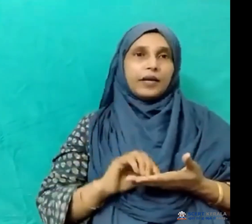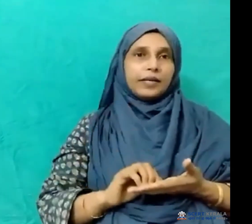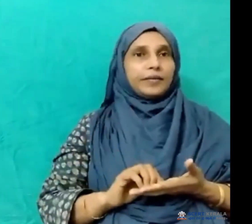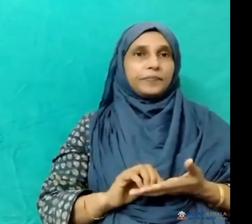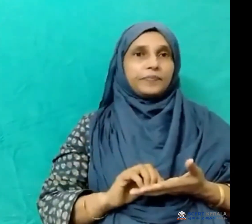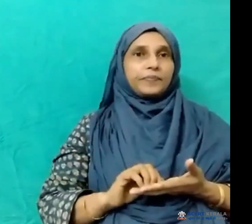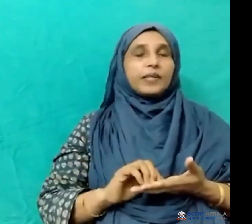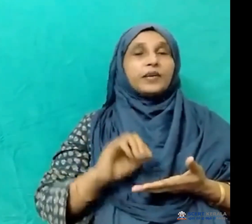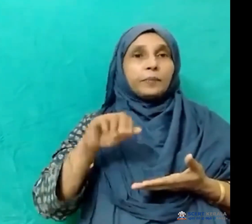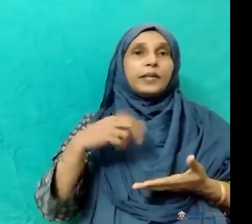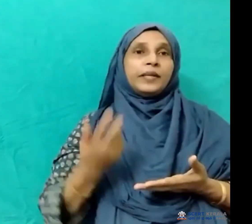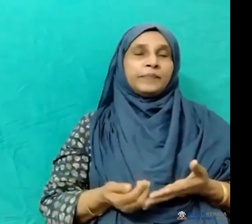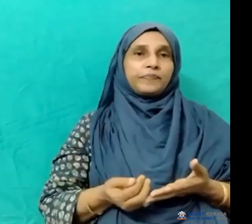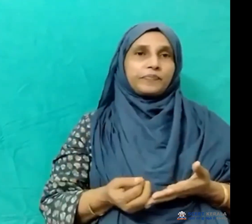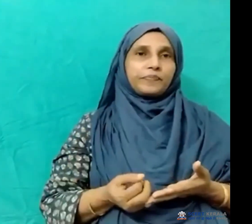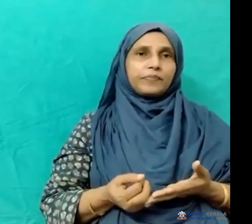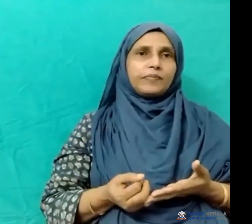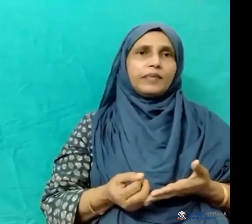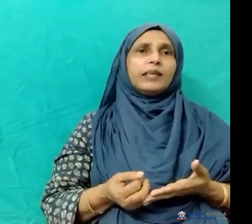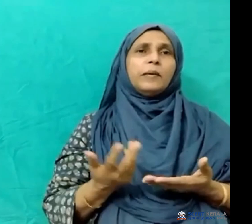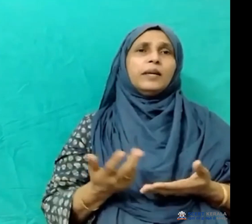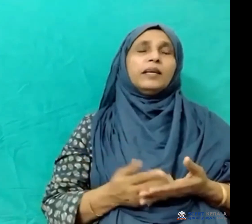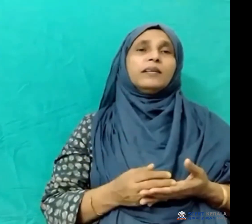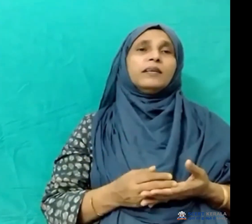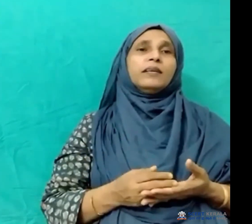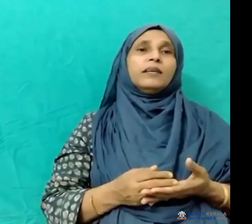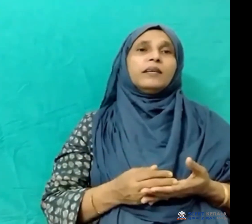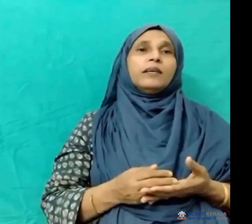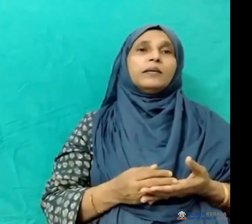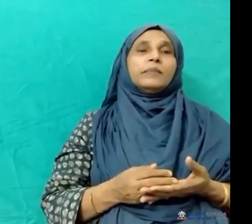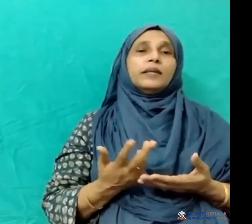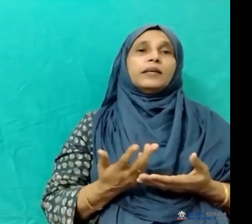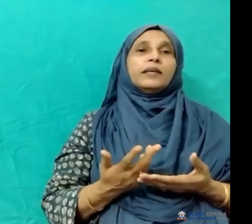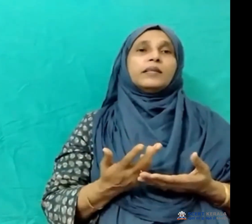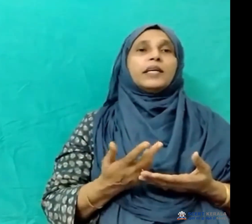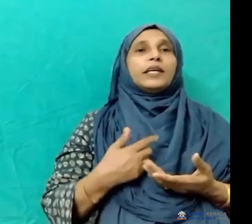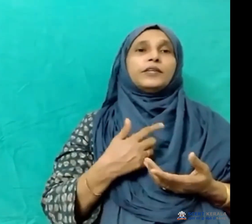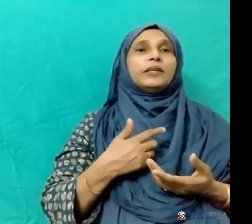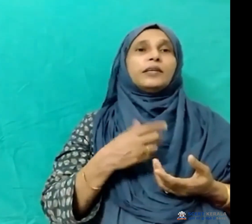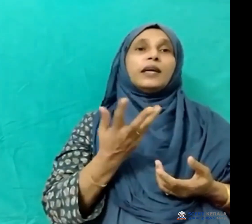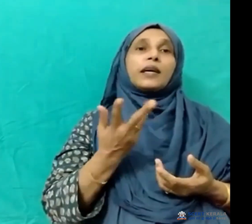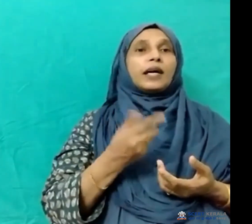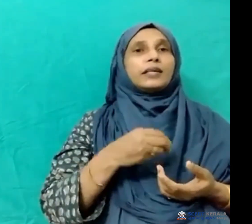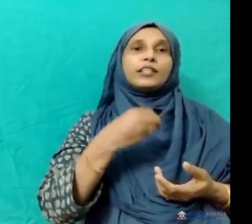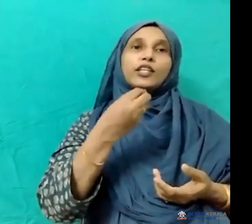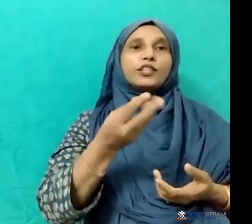ആണ്. പിന്നെ നമ്മള് പിന്നെ ഞാനൊരു കണക്ക് നിങ്ങൾക്ക്